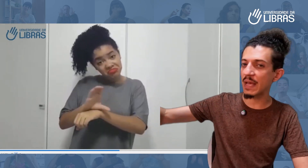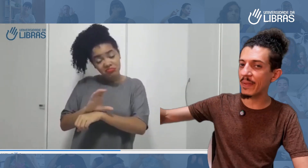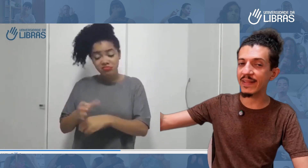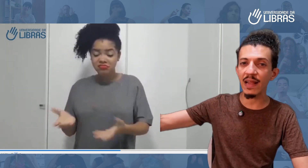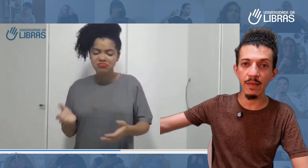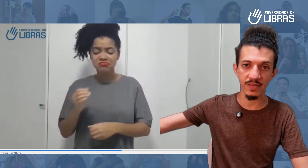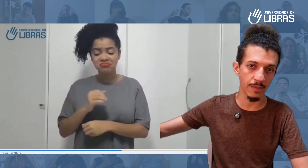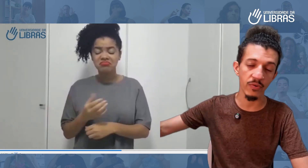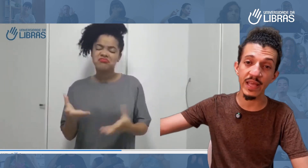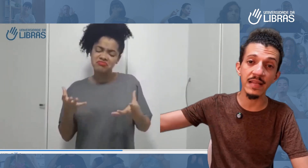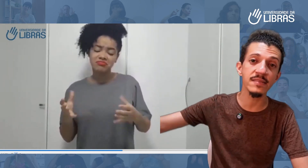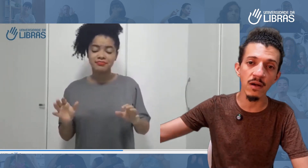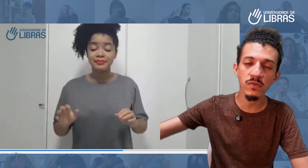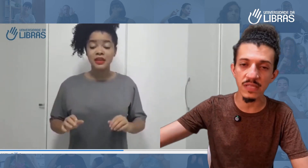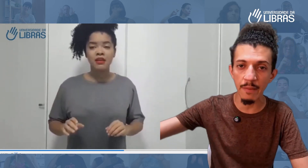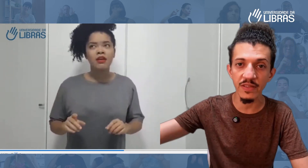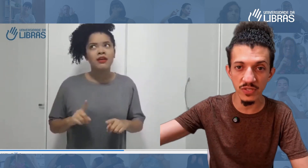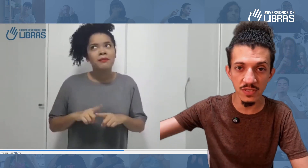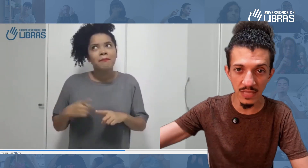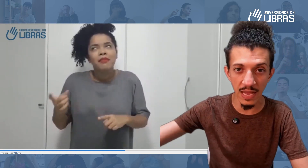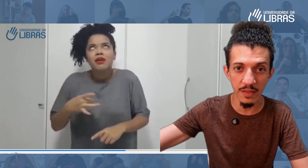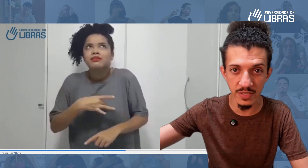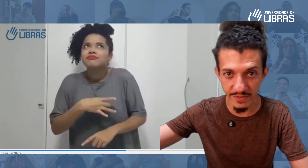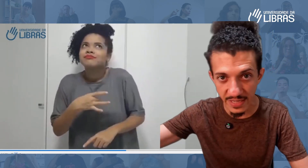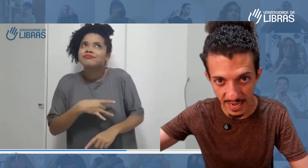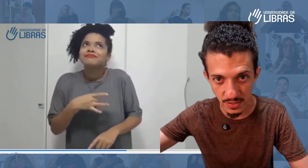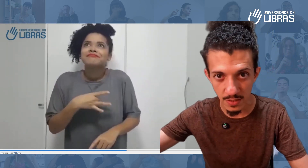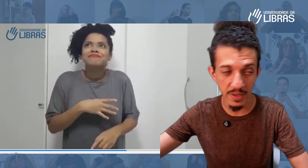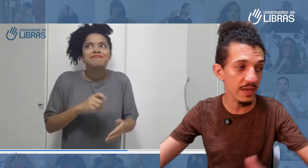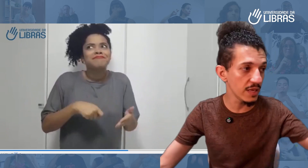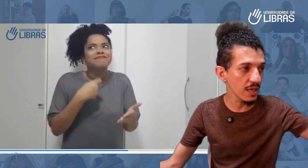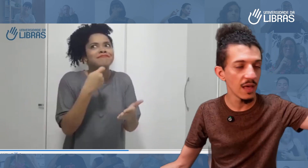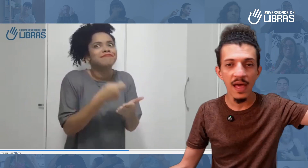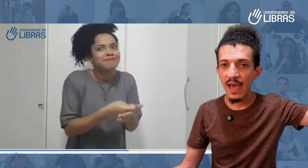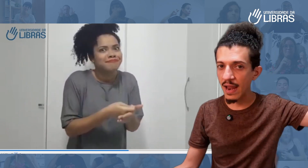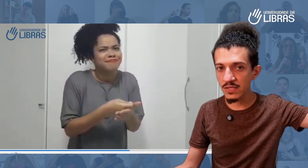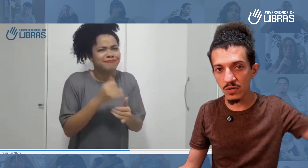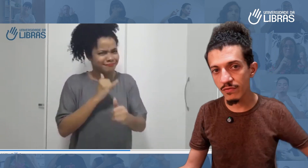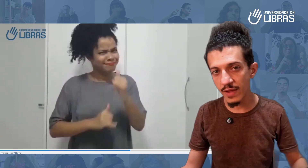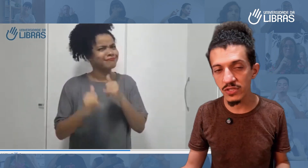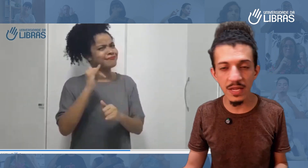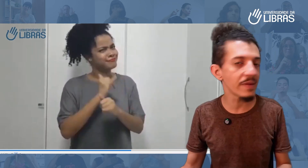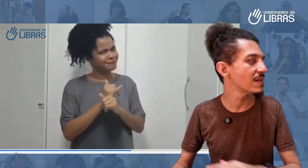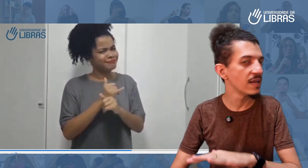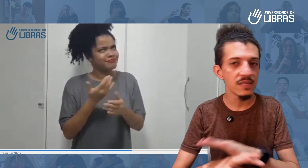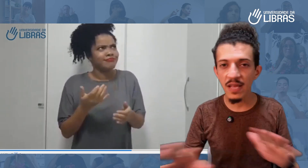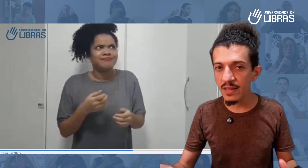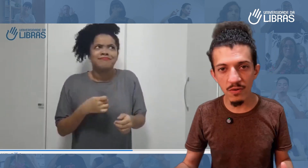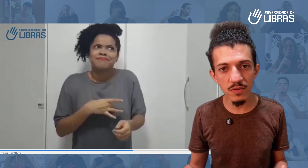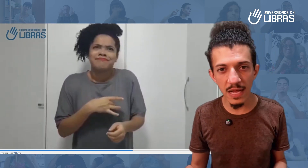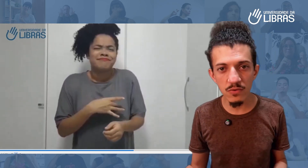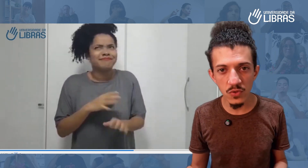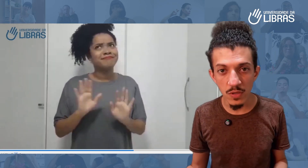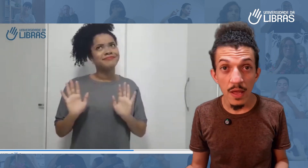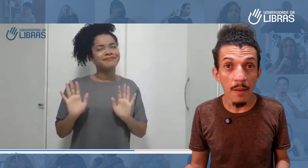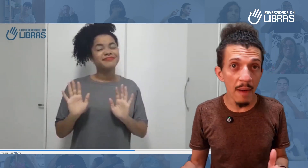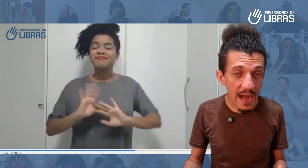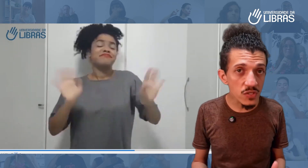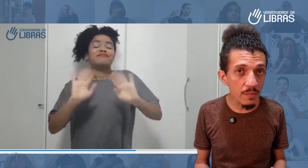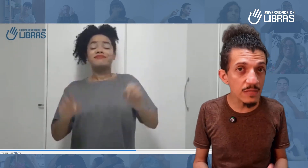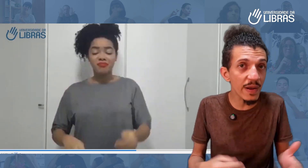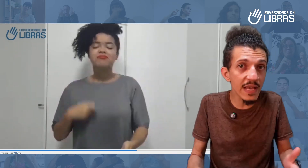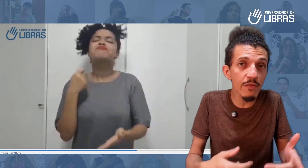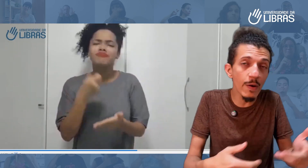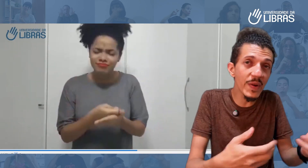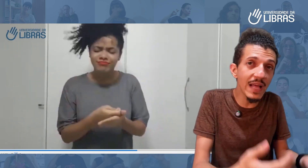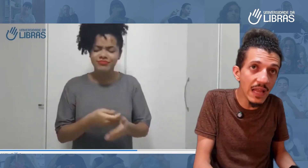para você aprender Libras. É porque eles não sabem te ensinar Libras de verdade. E aqui, ela se tornou fluente em Libras sem ter contato com surdos. Madison,